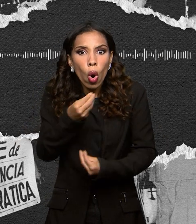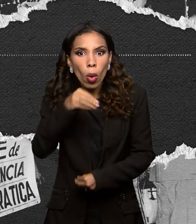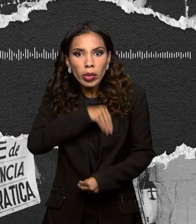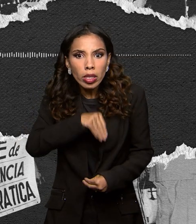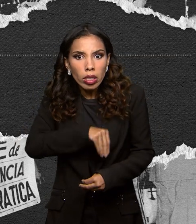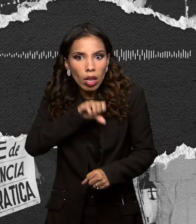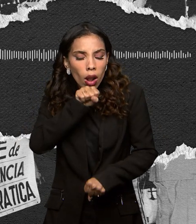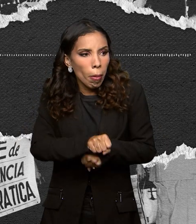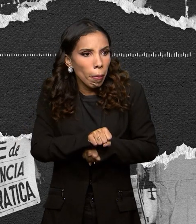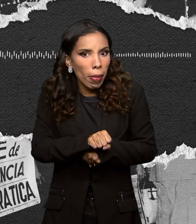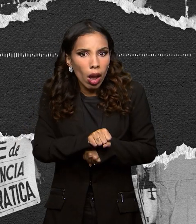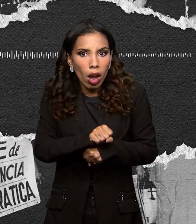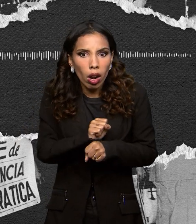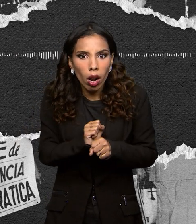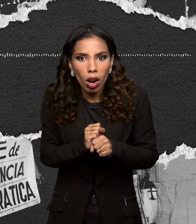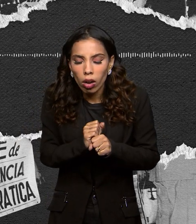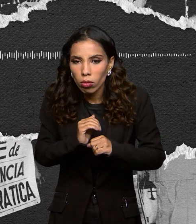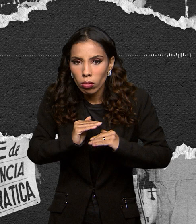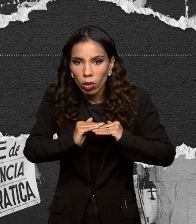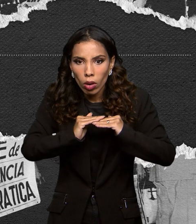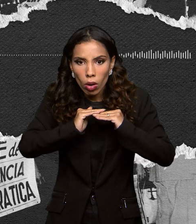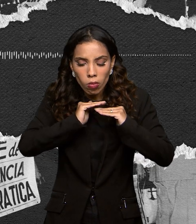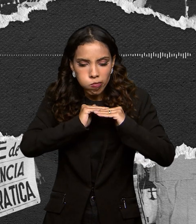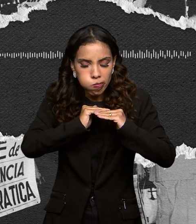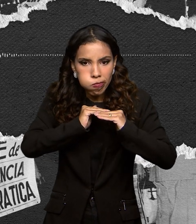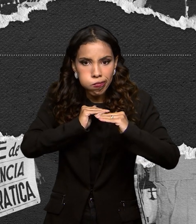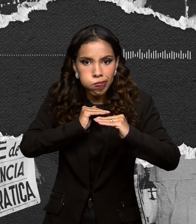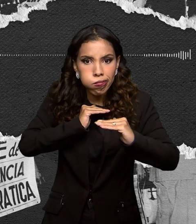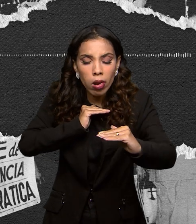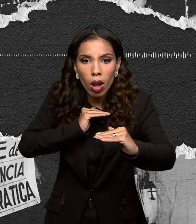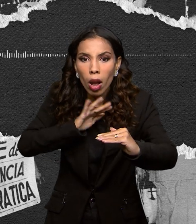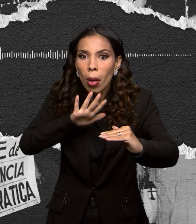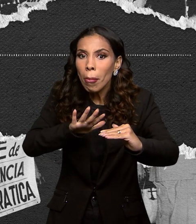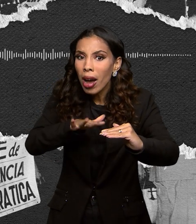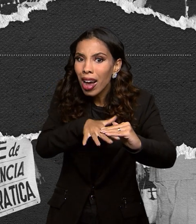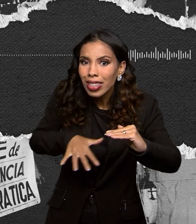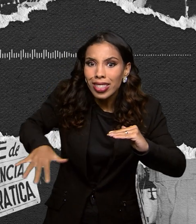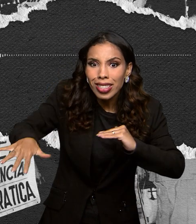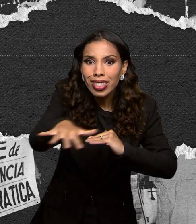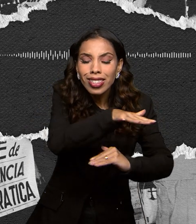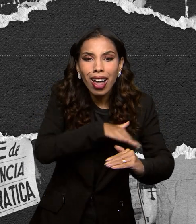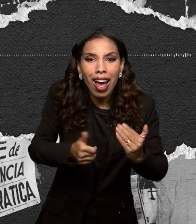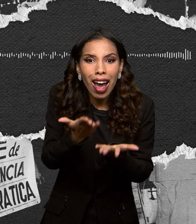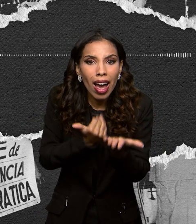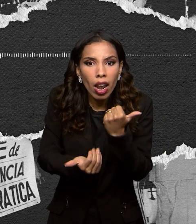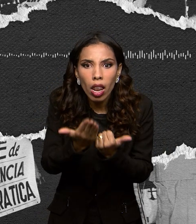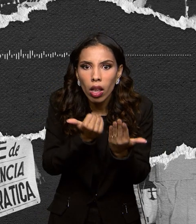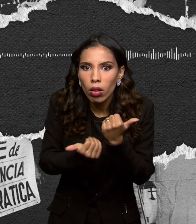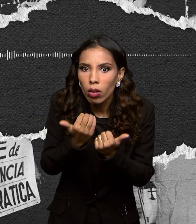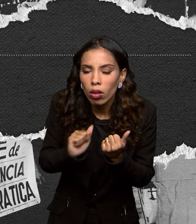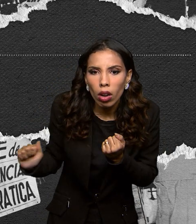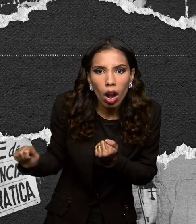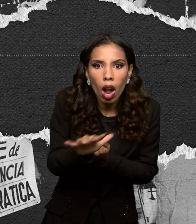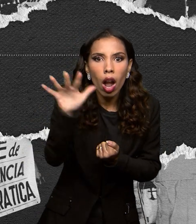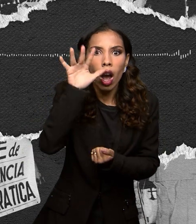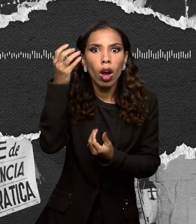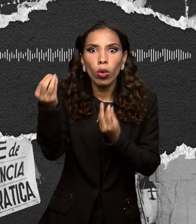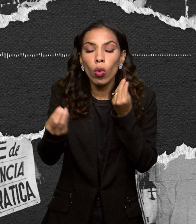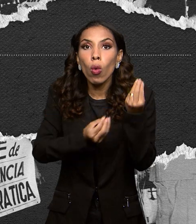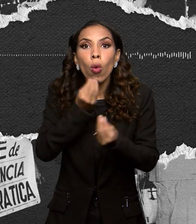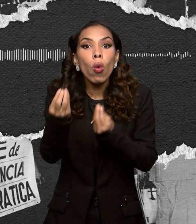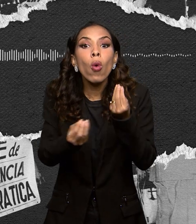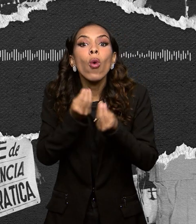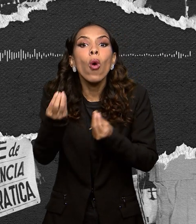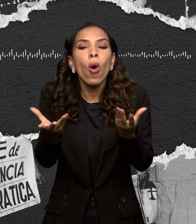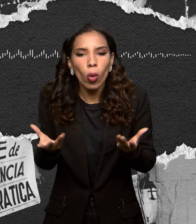contenção salarial e ainda no momento em que a alimentação estava com custos muito altos. Pois